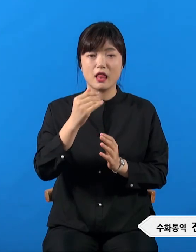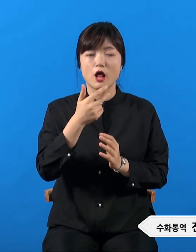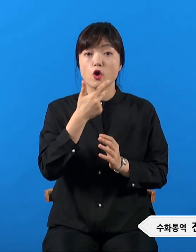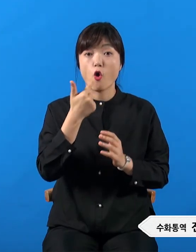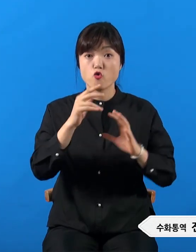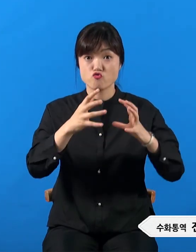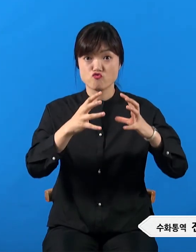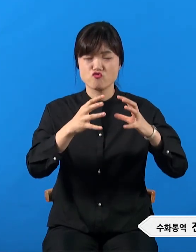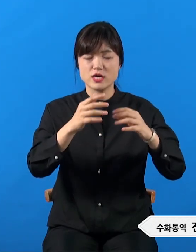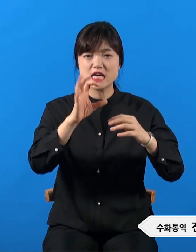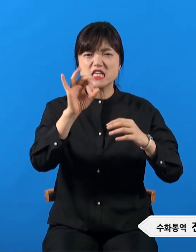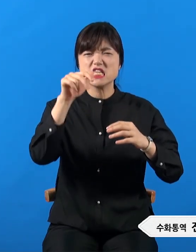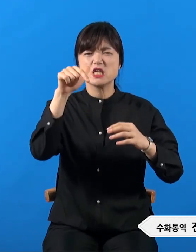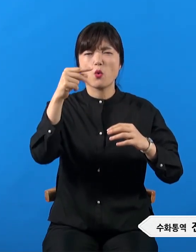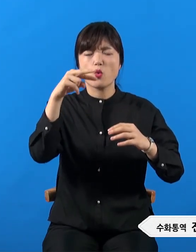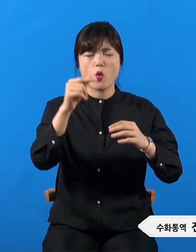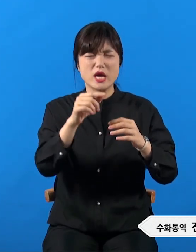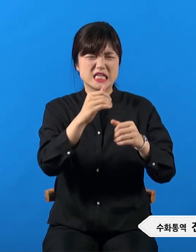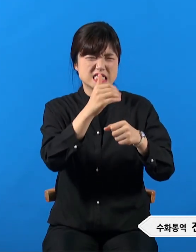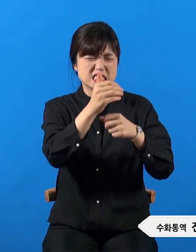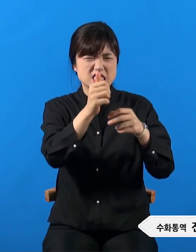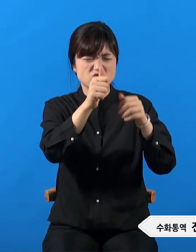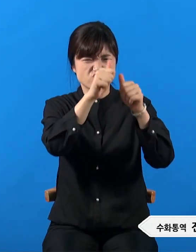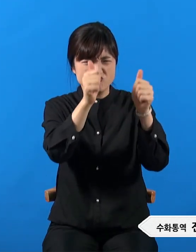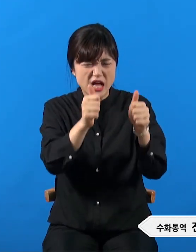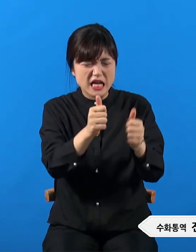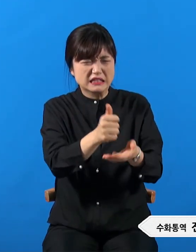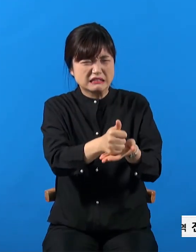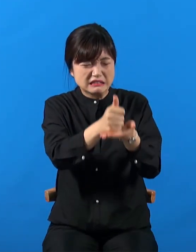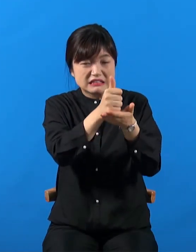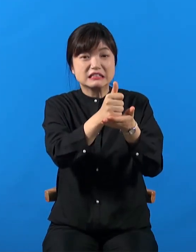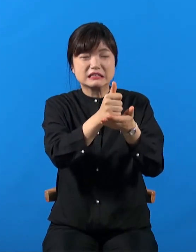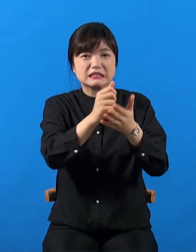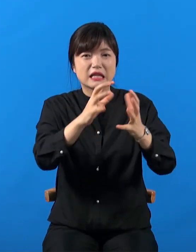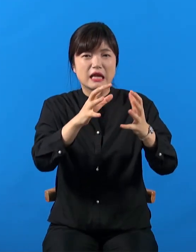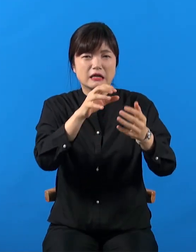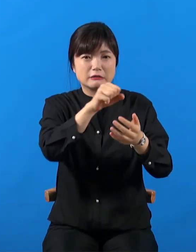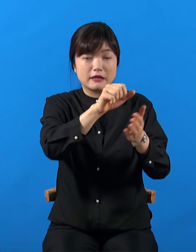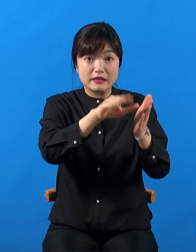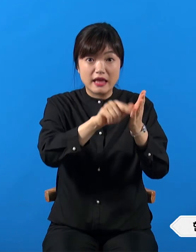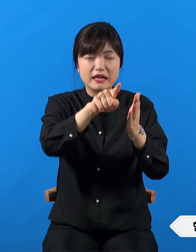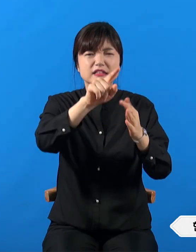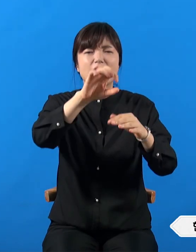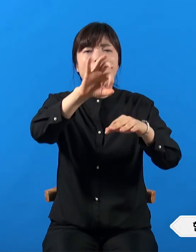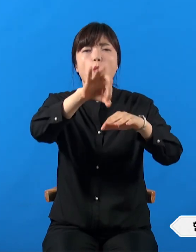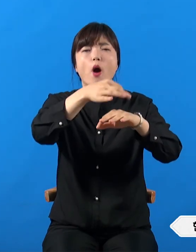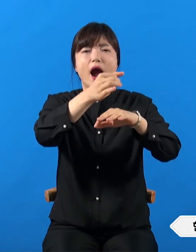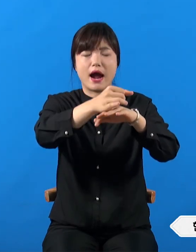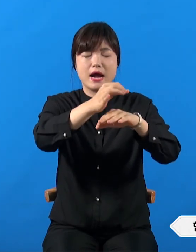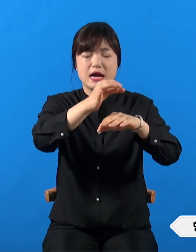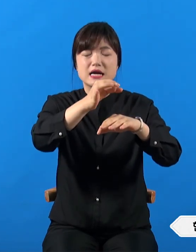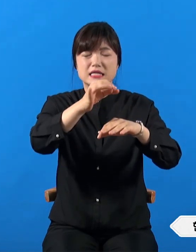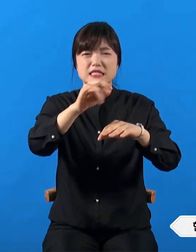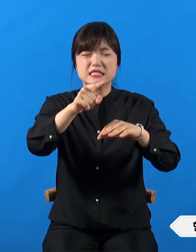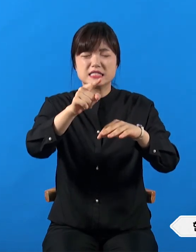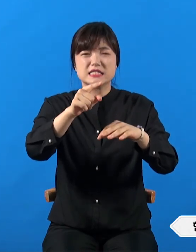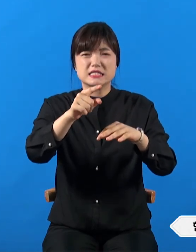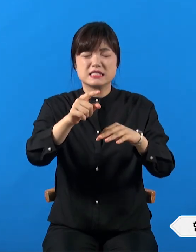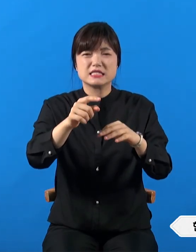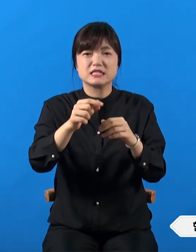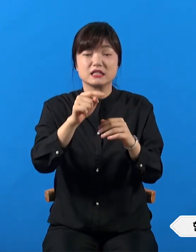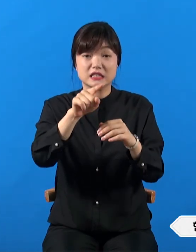옛날에 영국이 이교도의 나라였을 때에 에셀프리스라는 이교도 왕이 다스리고